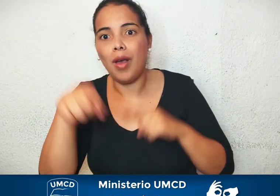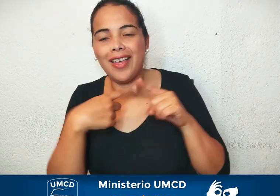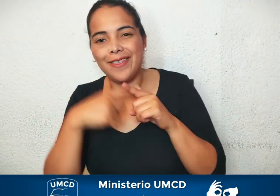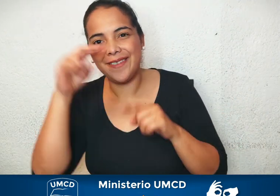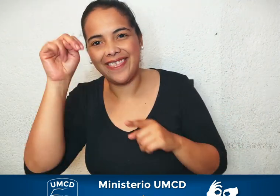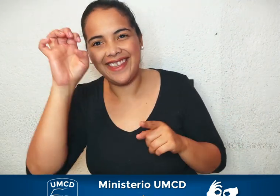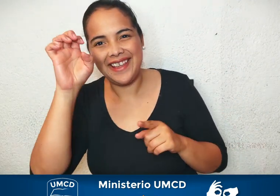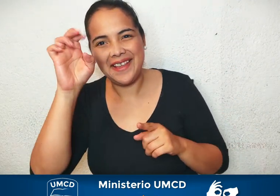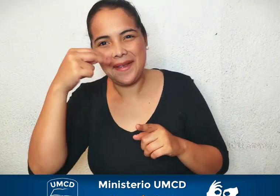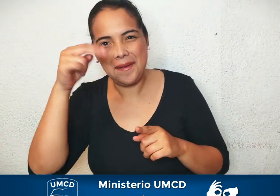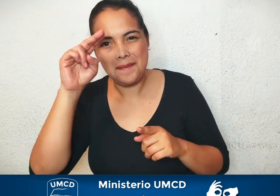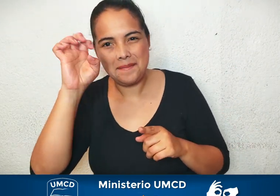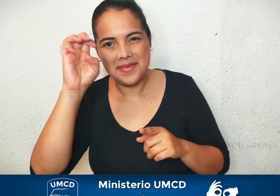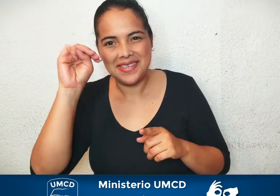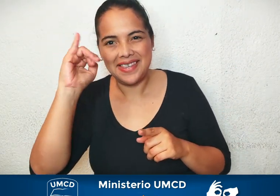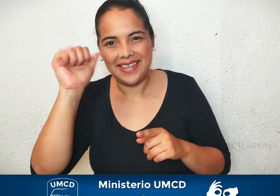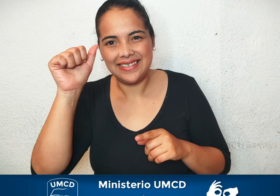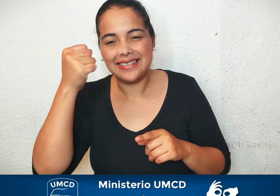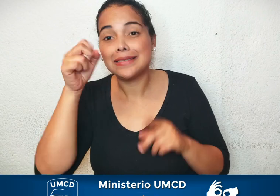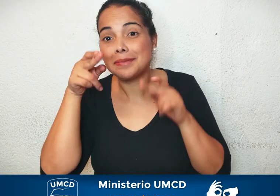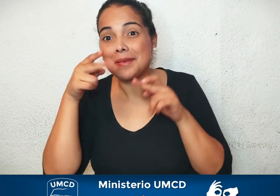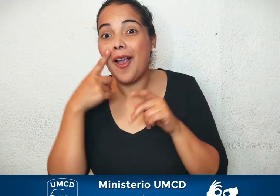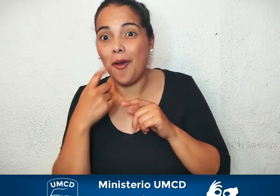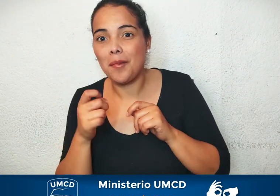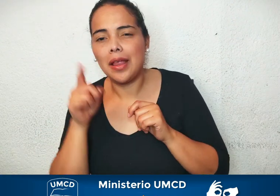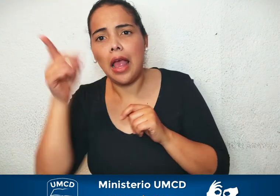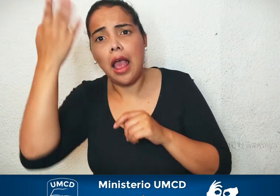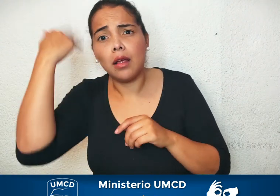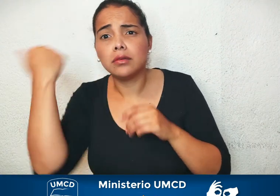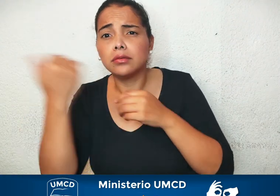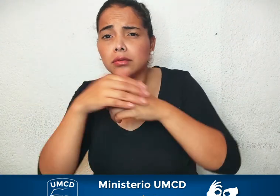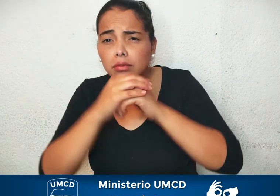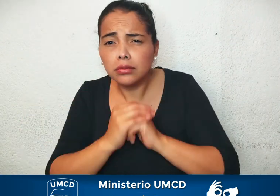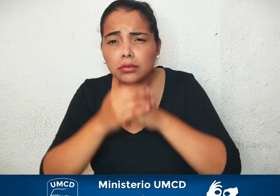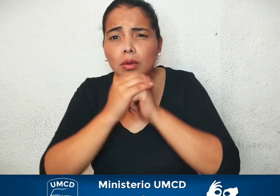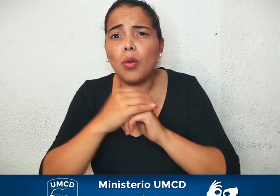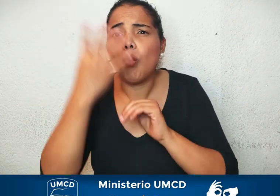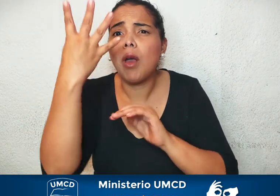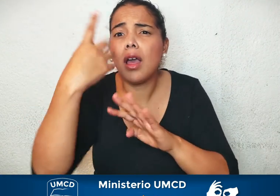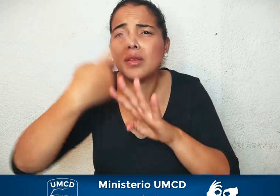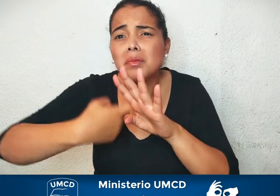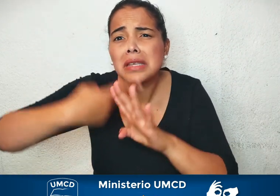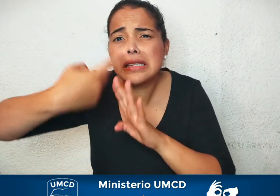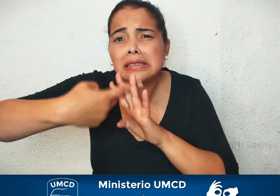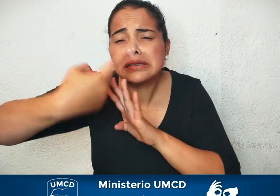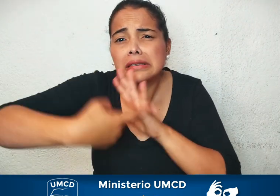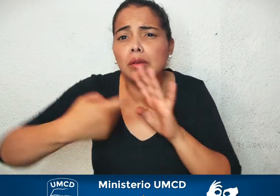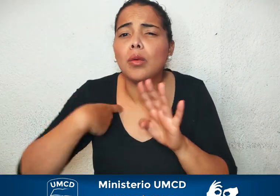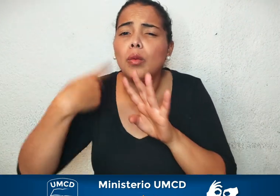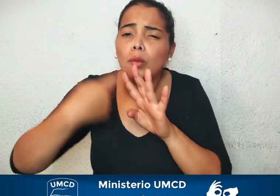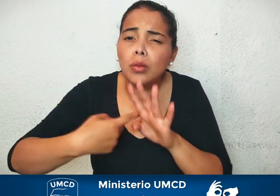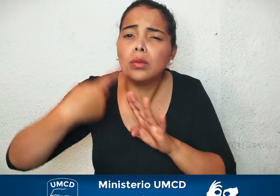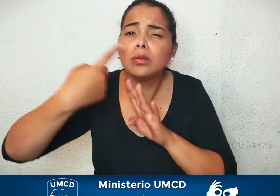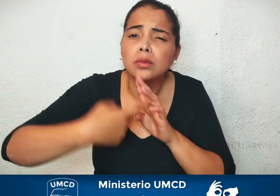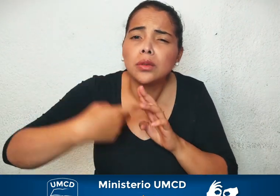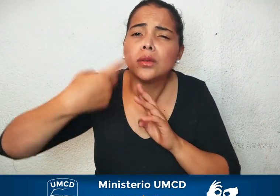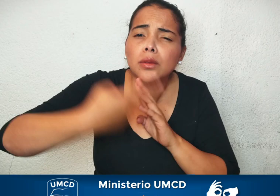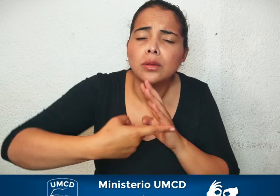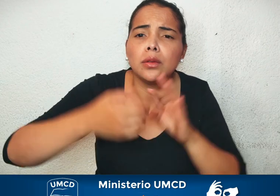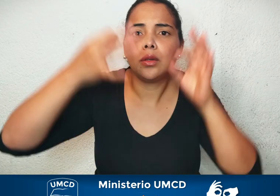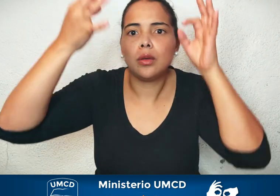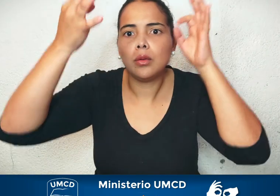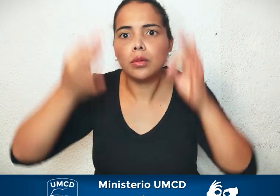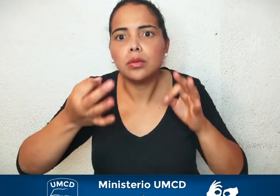a encontrarnos con Nehemías, quien estuvo orando por 4 meses y llegó el momento, como cuando dice la